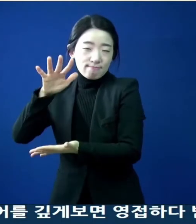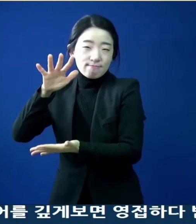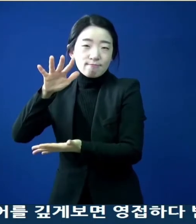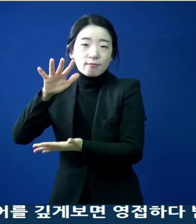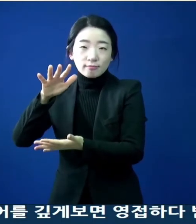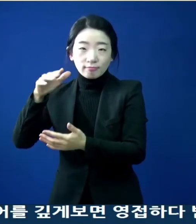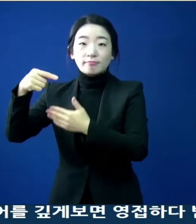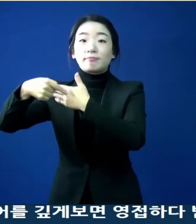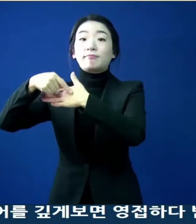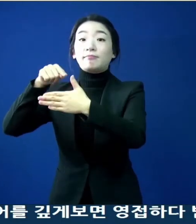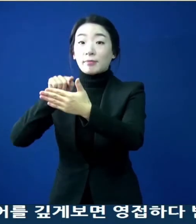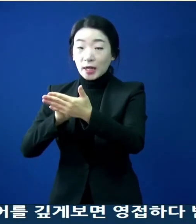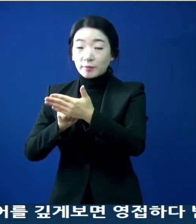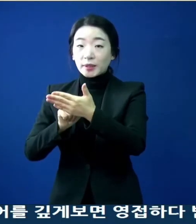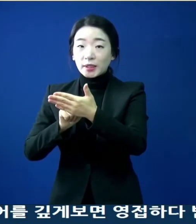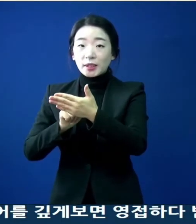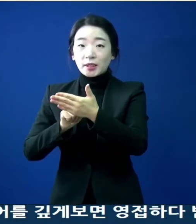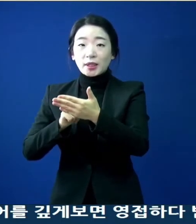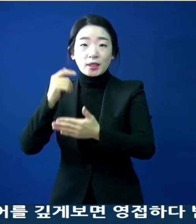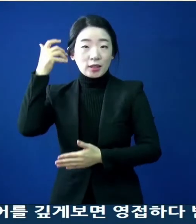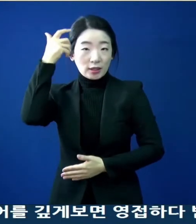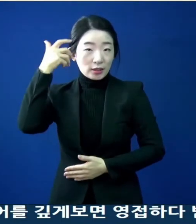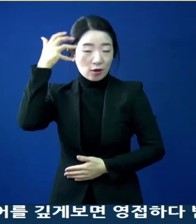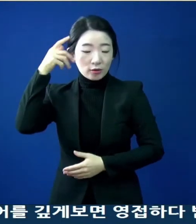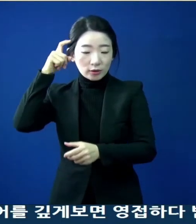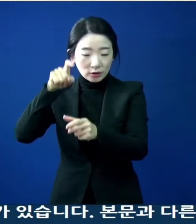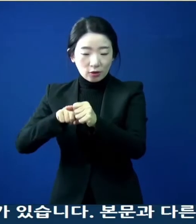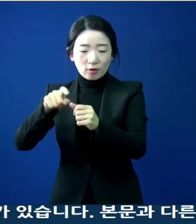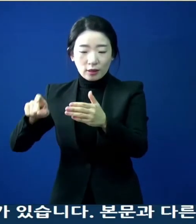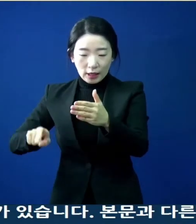영접 가운데 있다는 겁니다. 여러분,